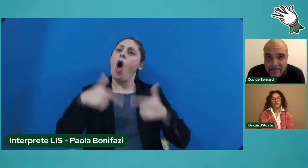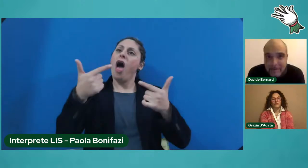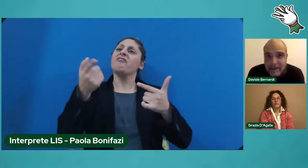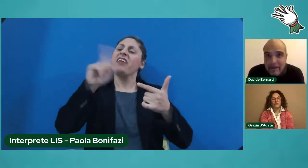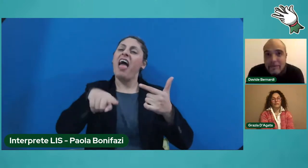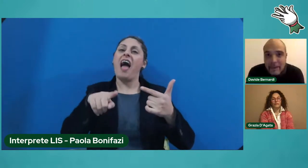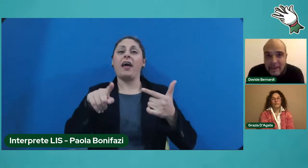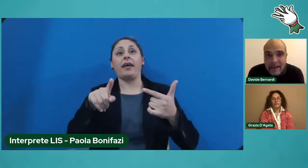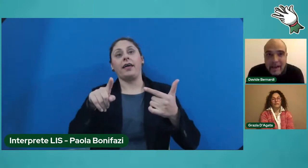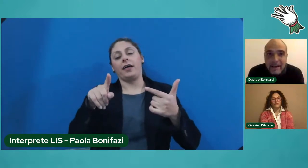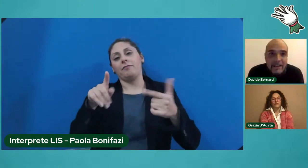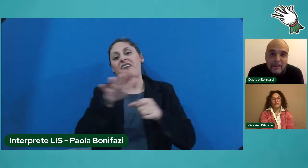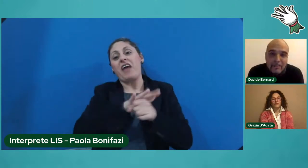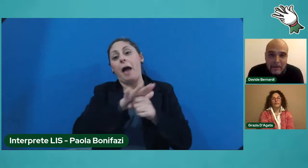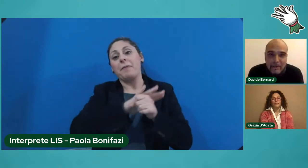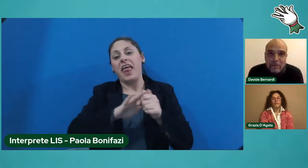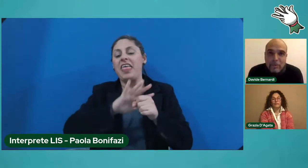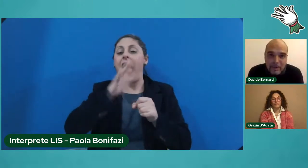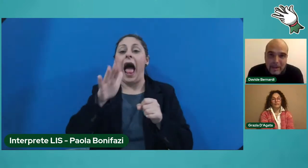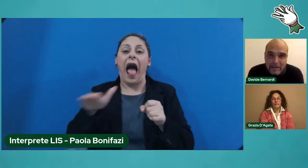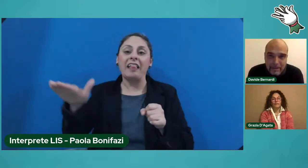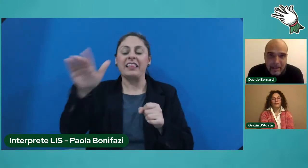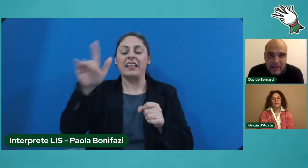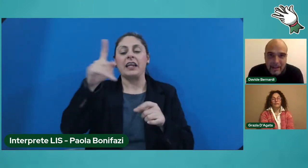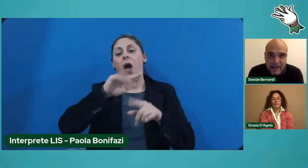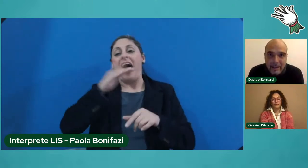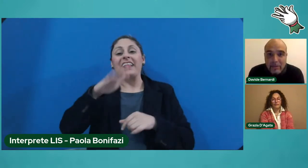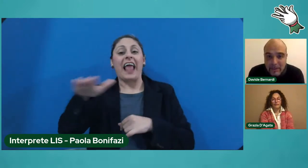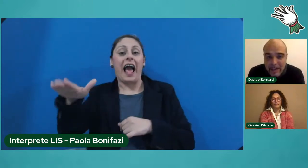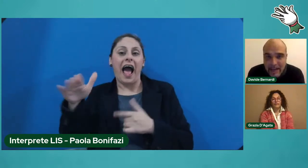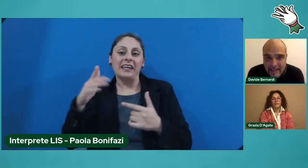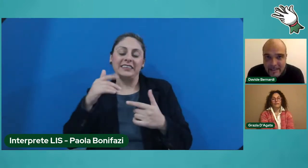tutte le famiglie e a tutti i ragazzi che ne hanno bisogno.